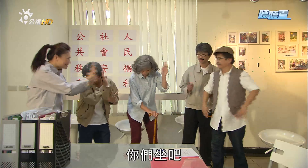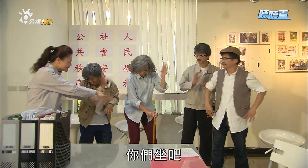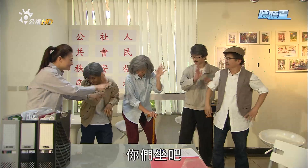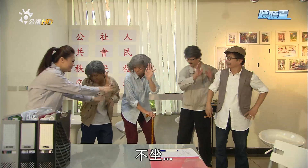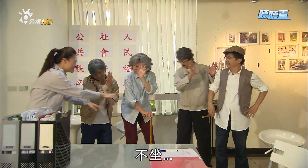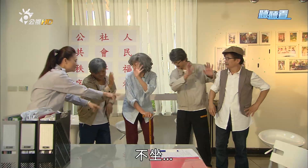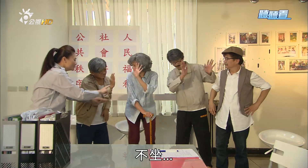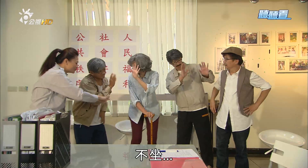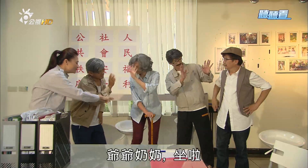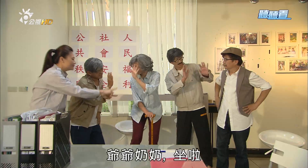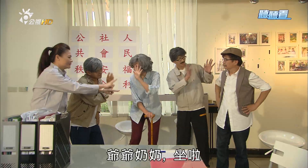吧，